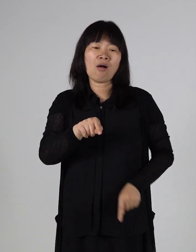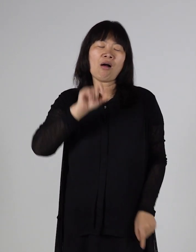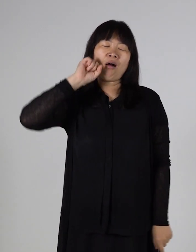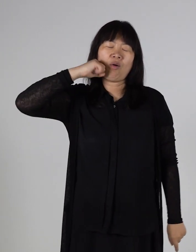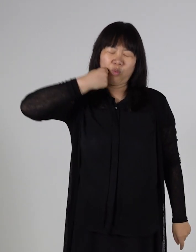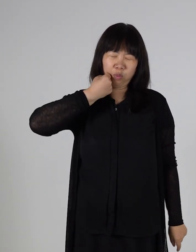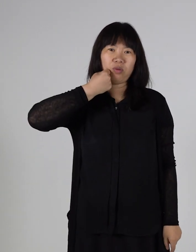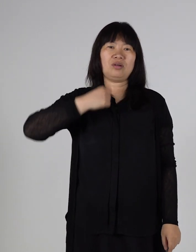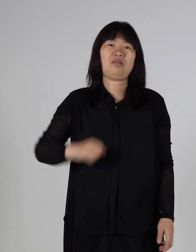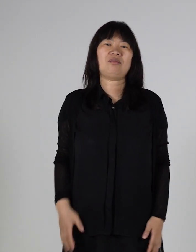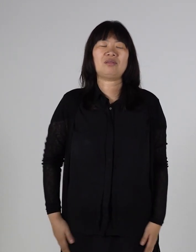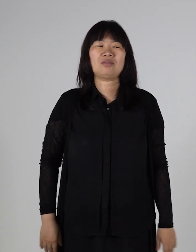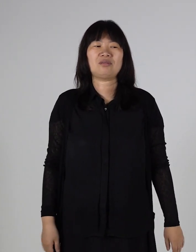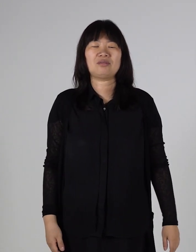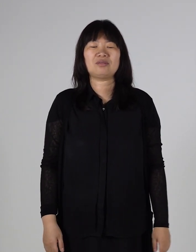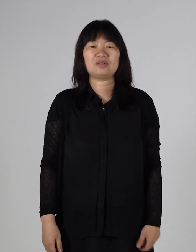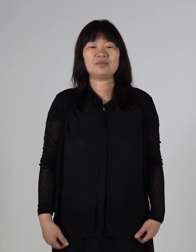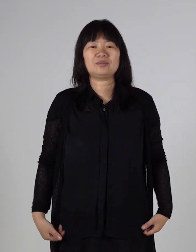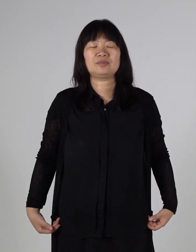어렵습니다.